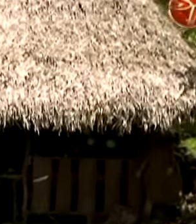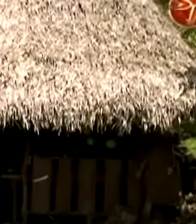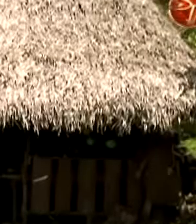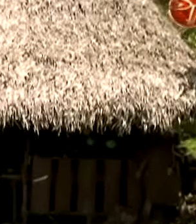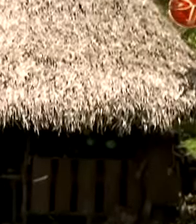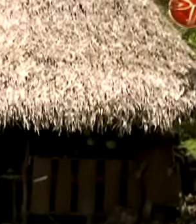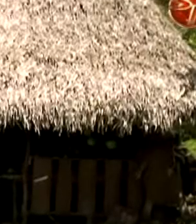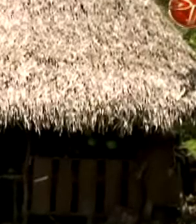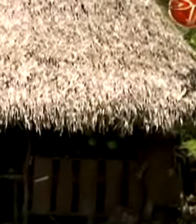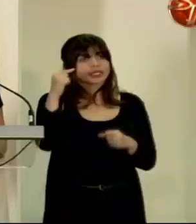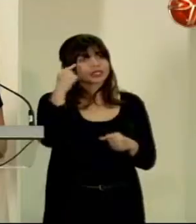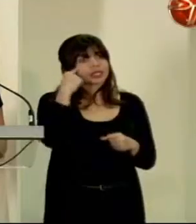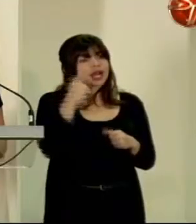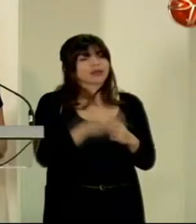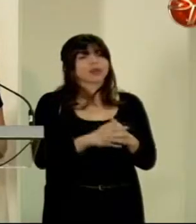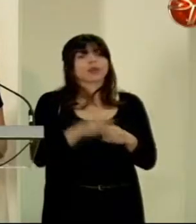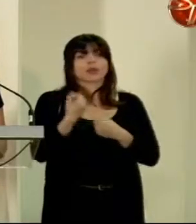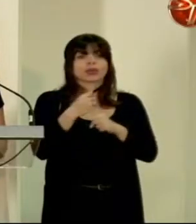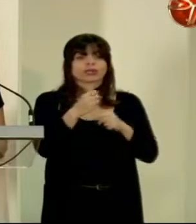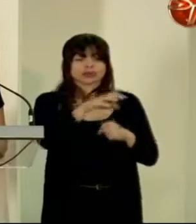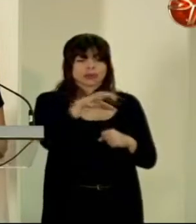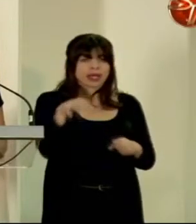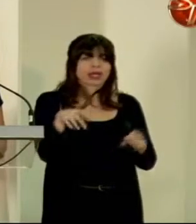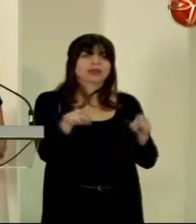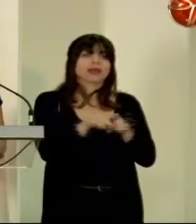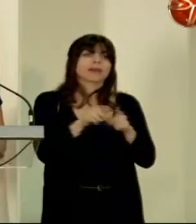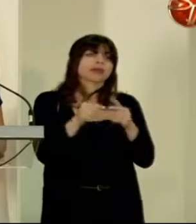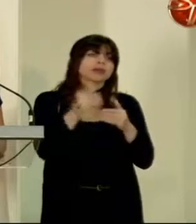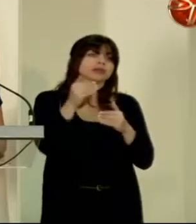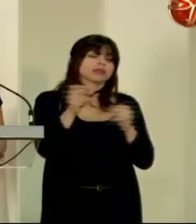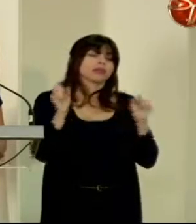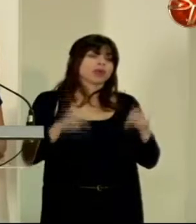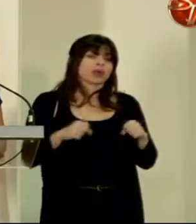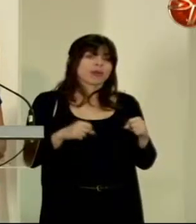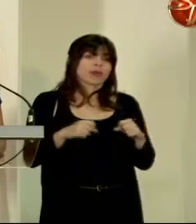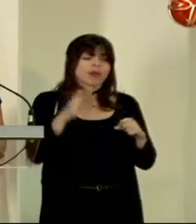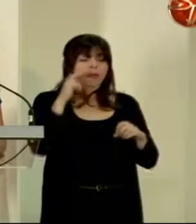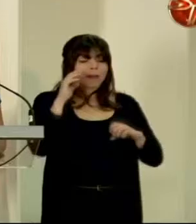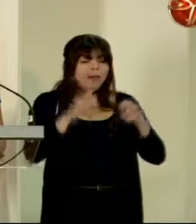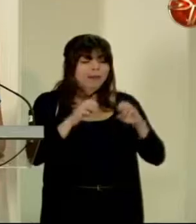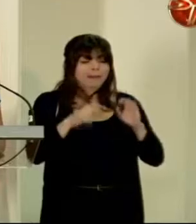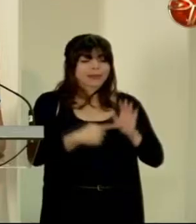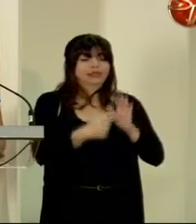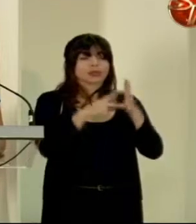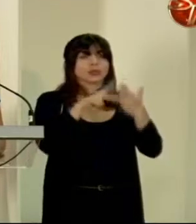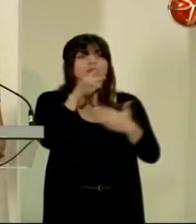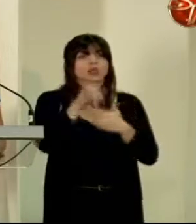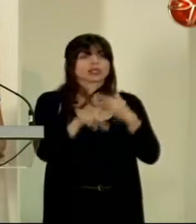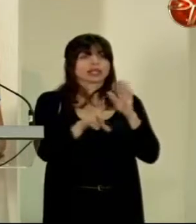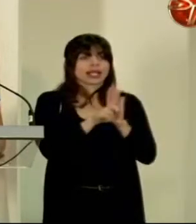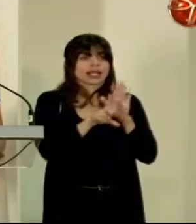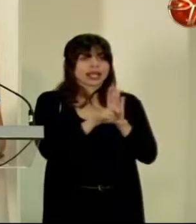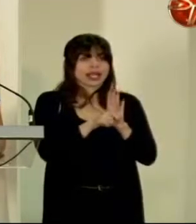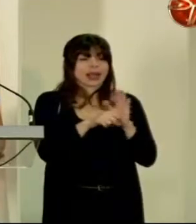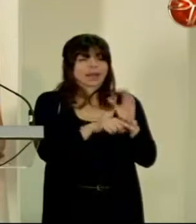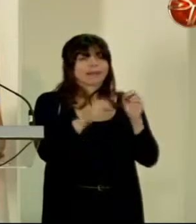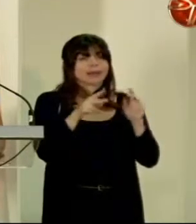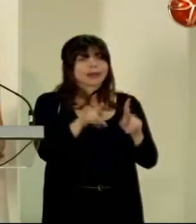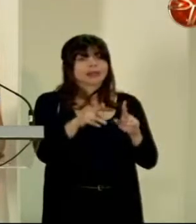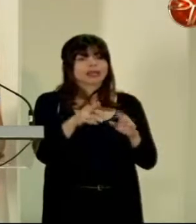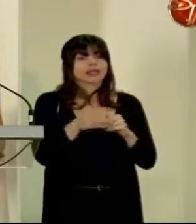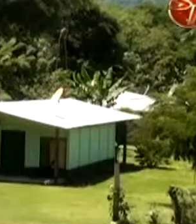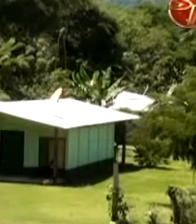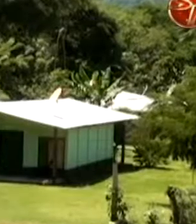poderes del Estado, por los gobiernos locales e incluso posteriormente podríamos valorar la presentación de un proyecto de ley que permita